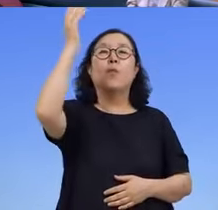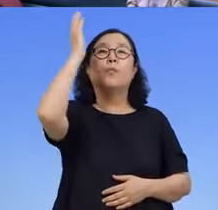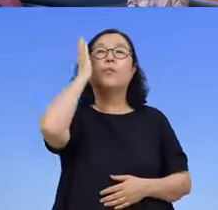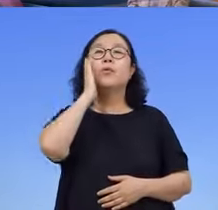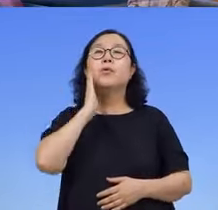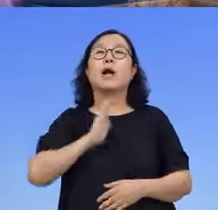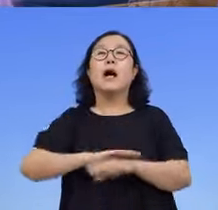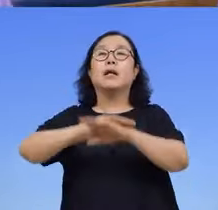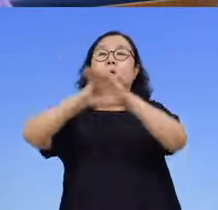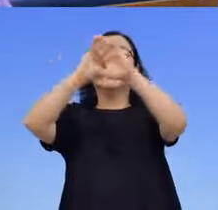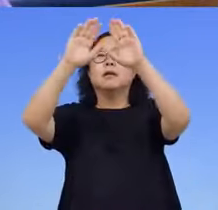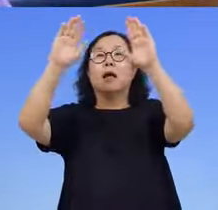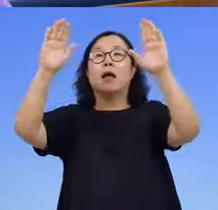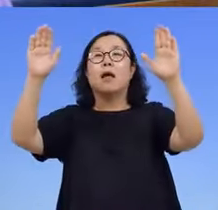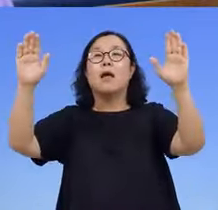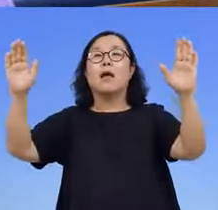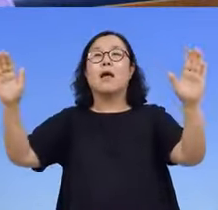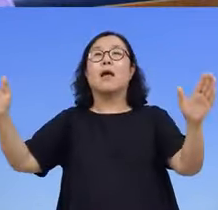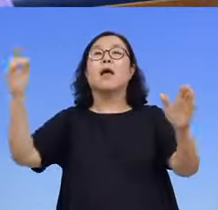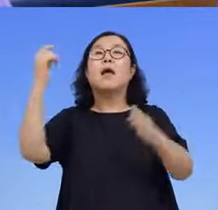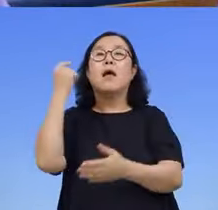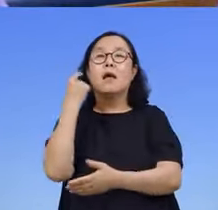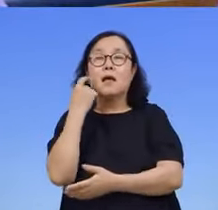높은 하늘엔